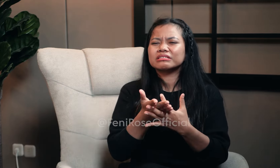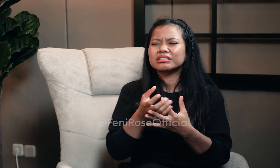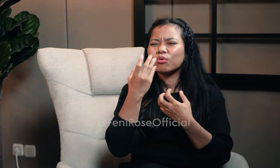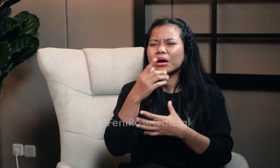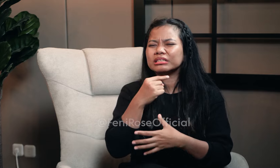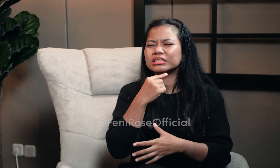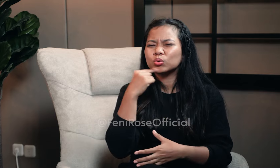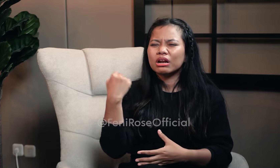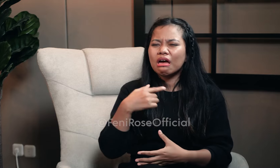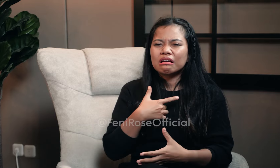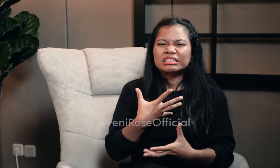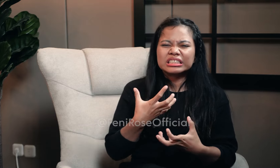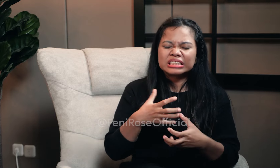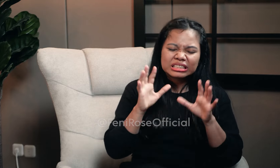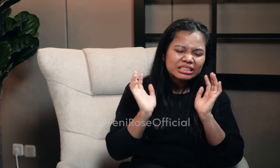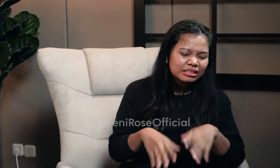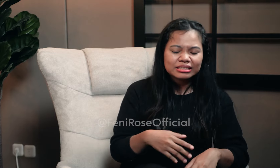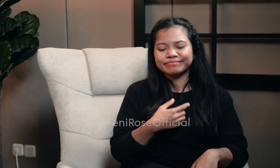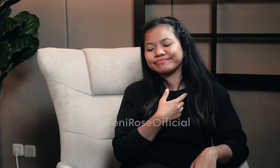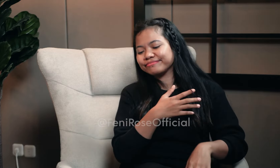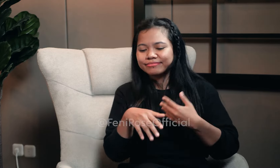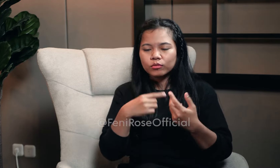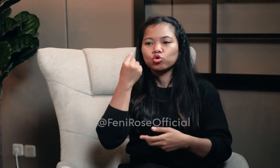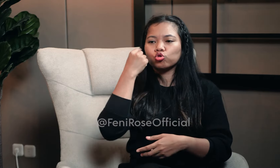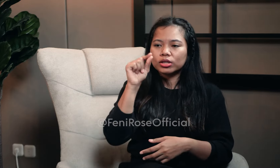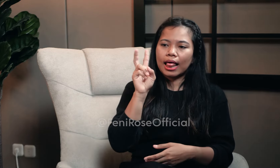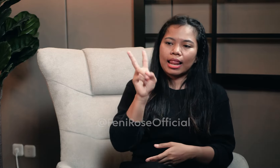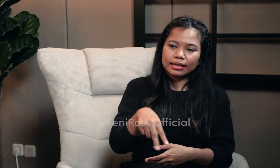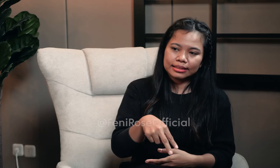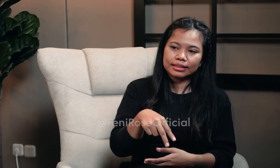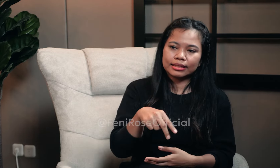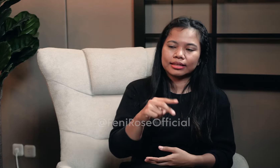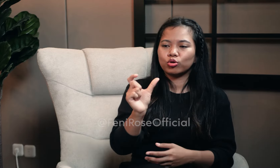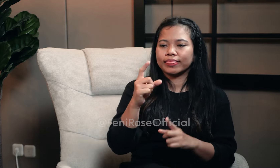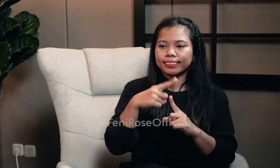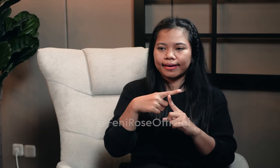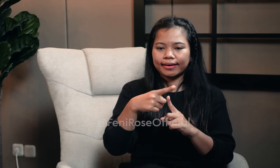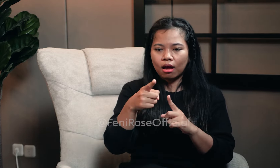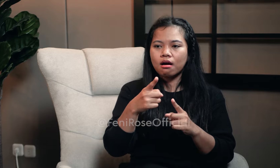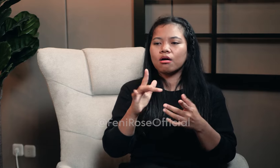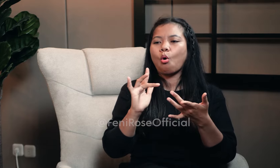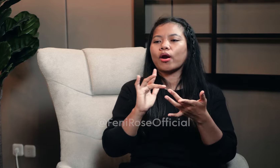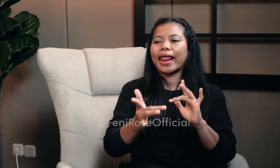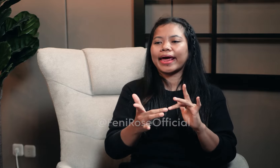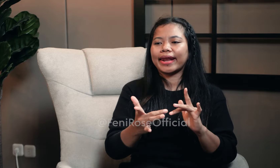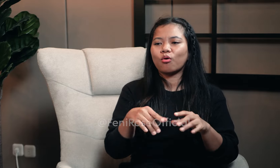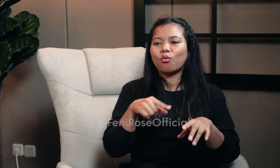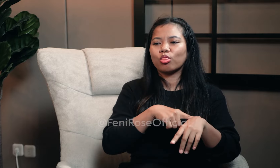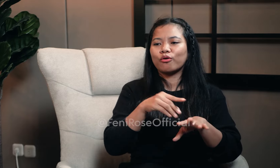nyaman karena kurang akses informasinya akhirnya saya kuliah lagi di UT E tapi